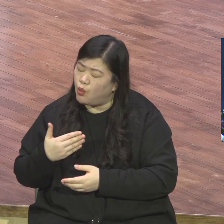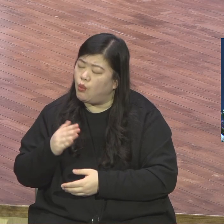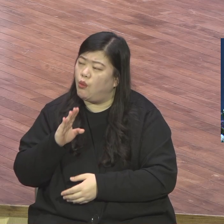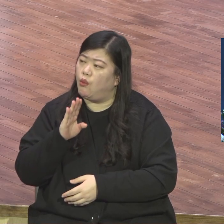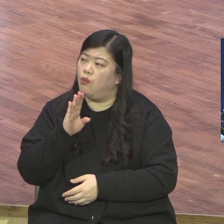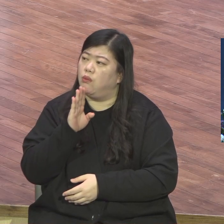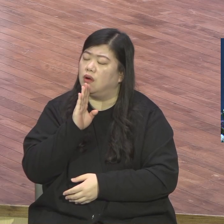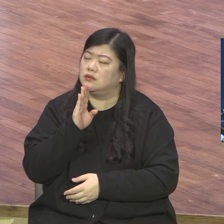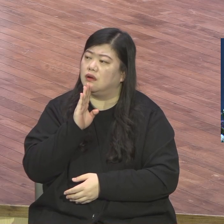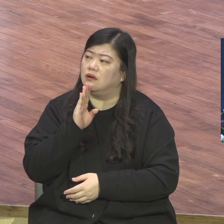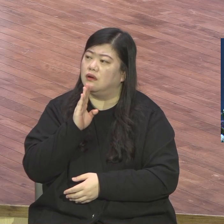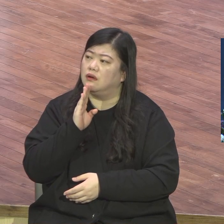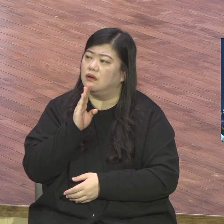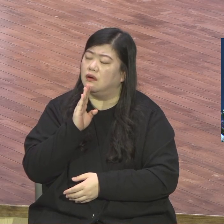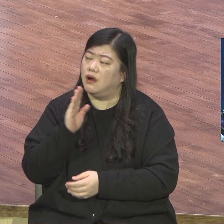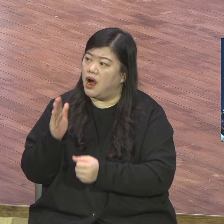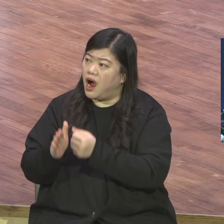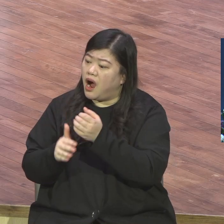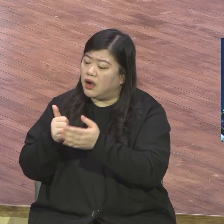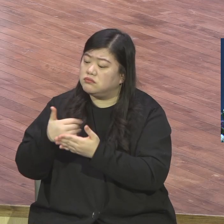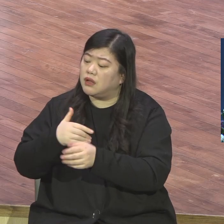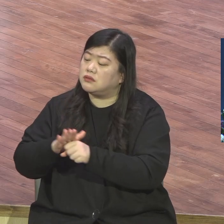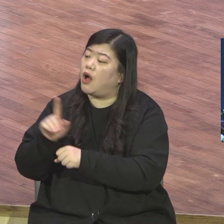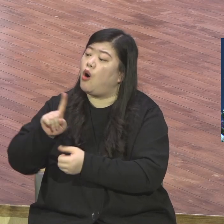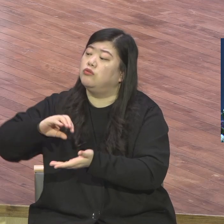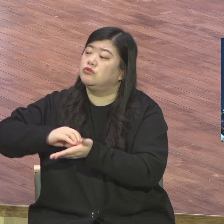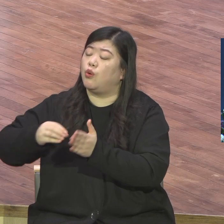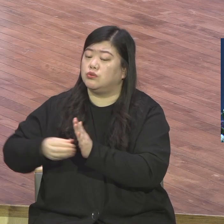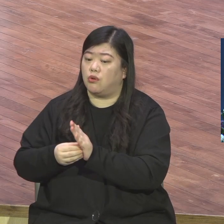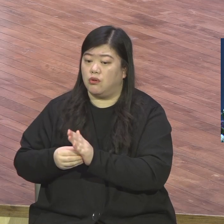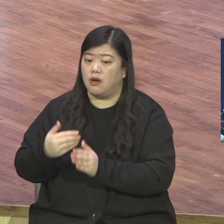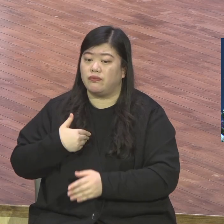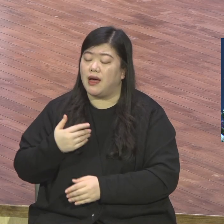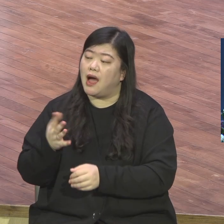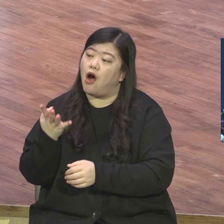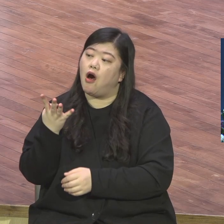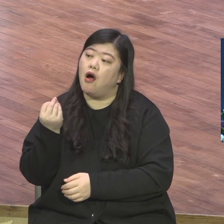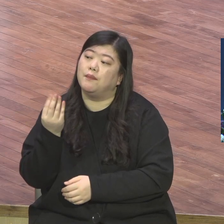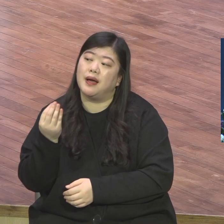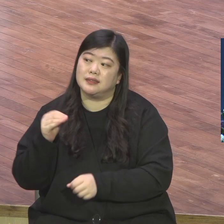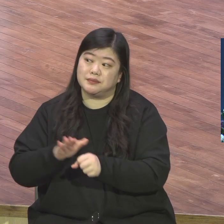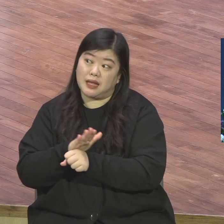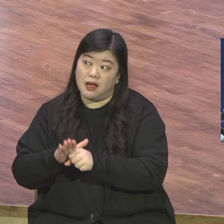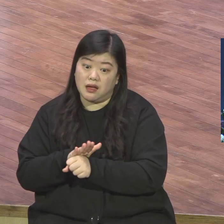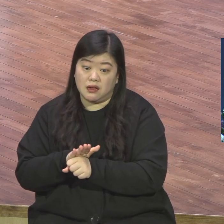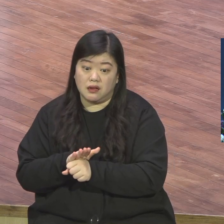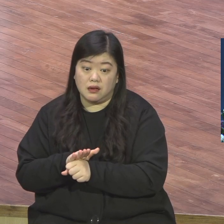하나님으로부터 사랑의 확증을 받은 사람은 어떤 환경 가운데서도